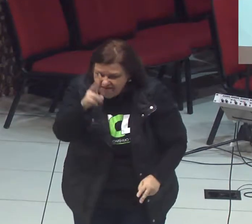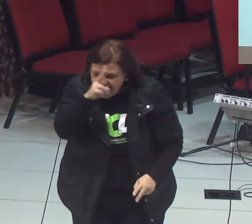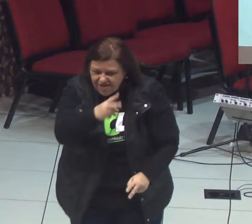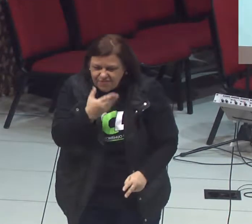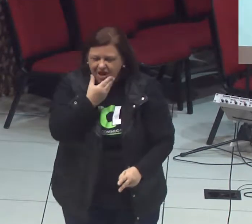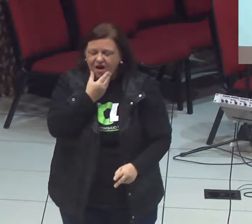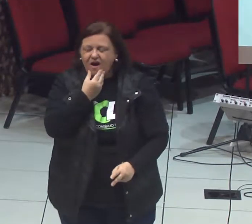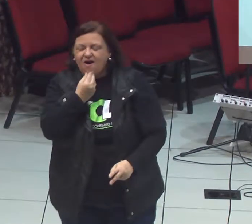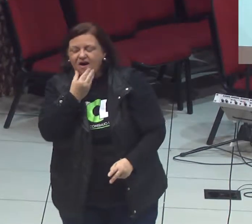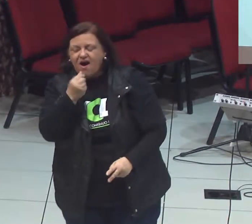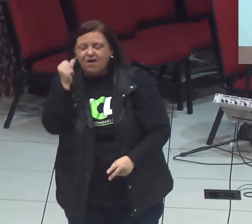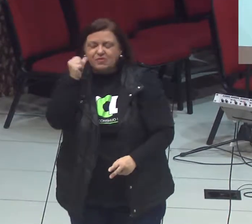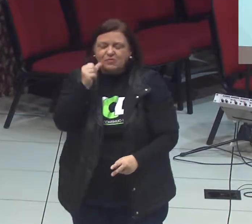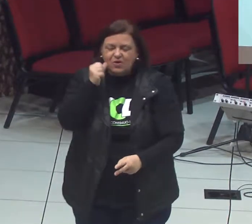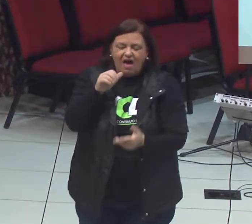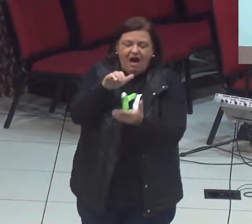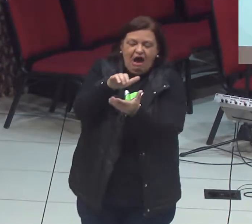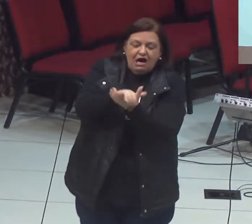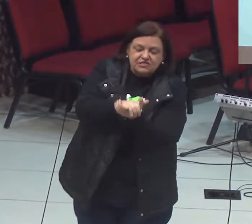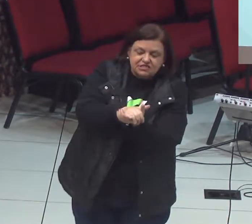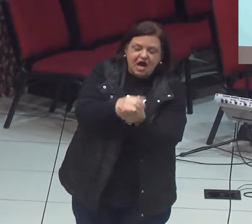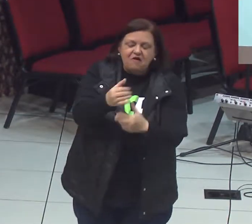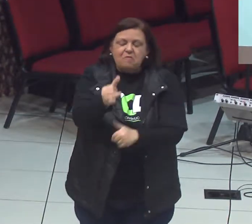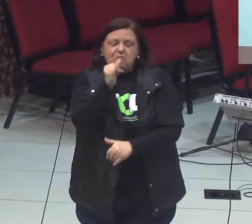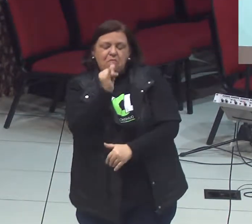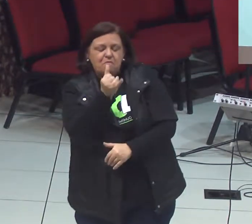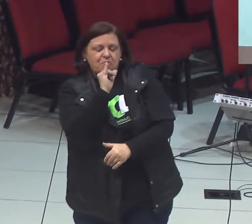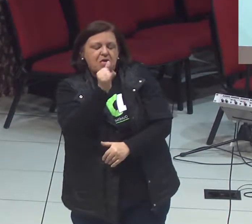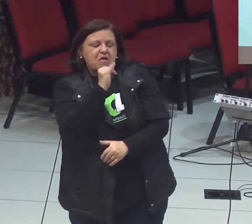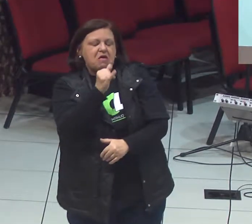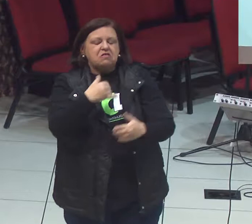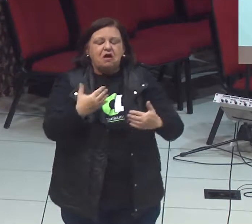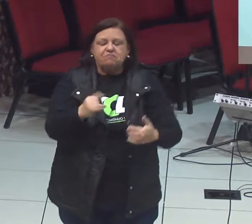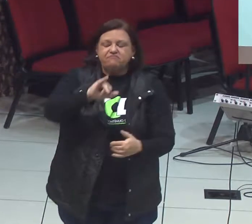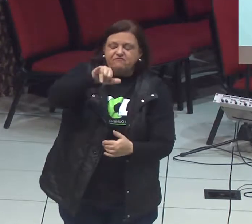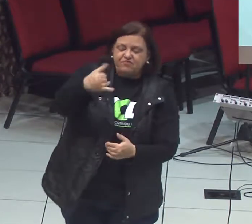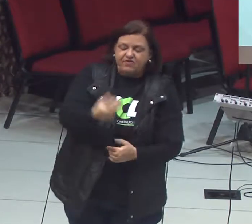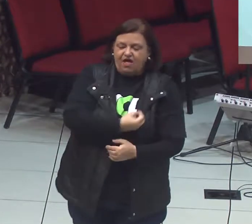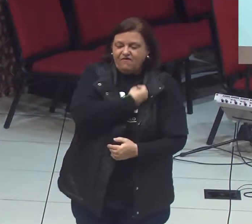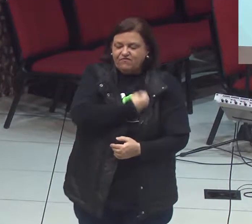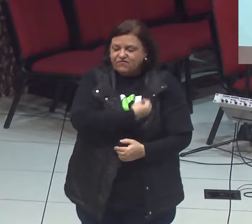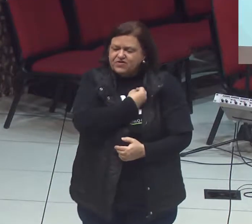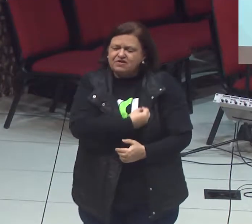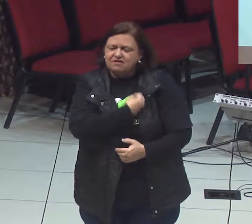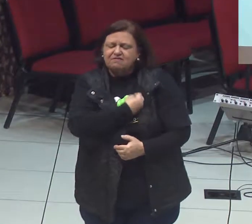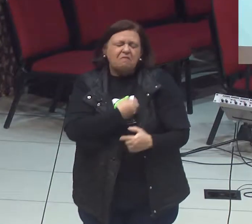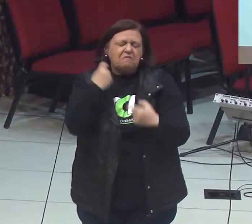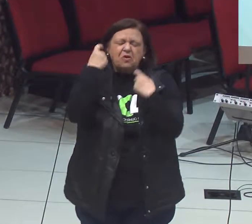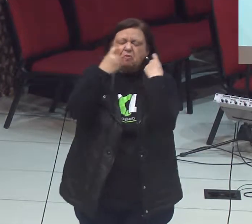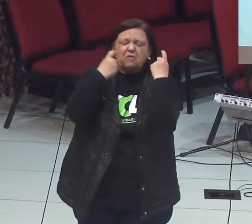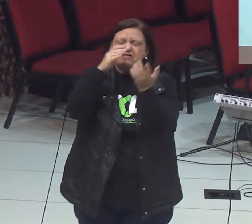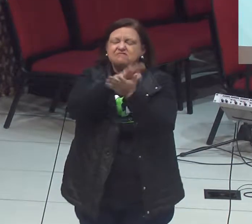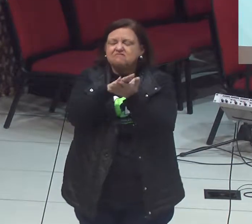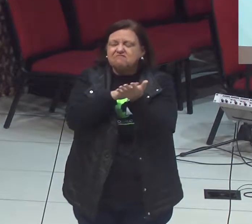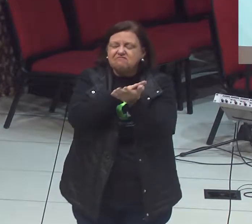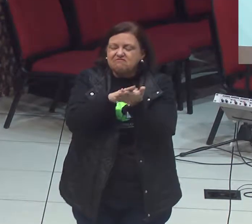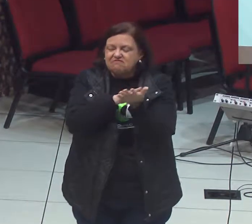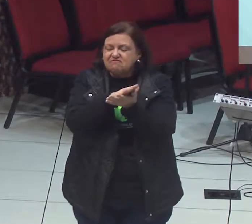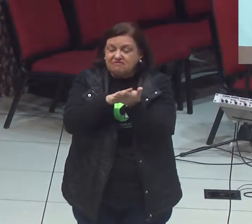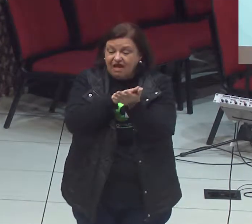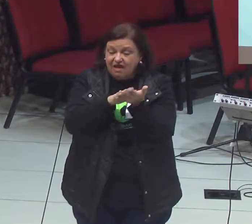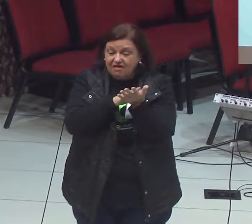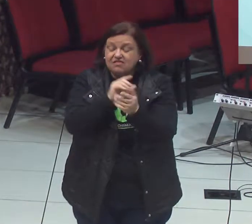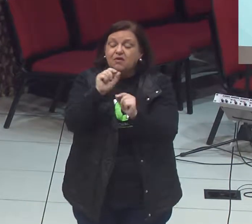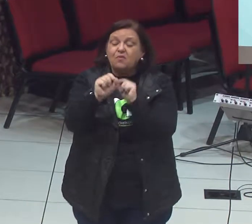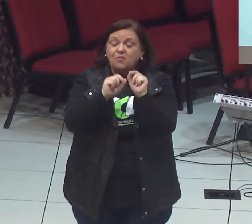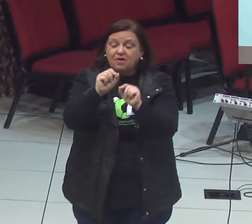casando-se, dando-se em casamento, não que casar seja errado, né? Mas no sentido de estar desprevenido,